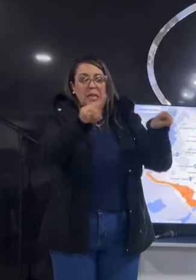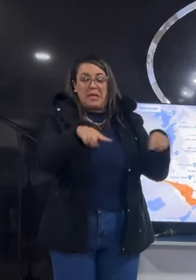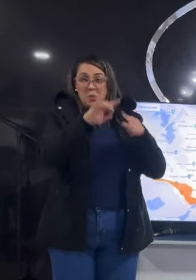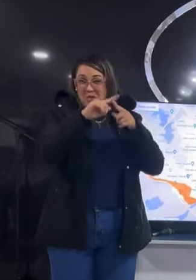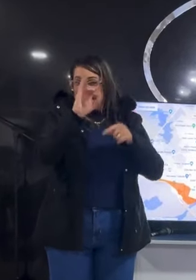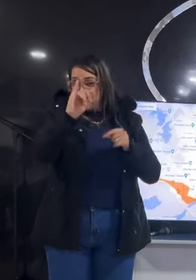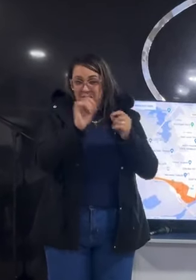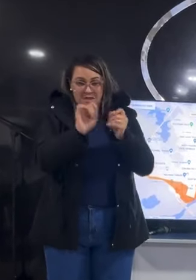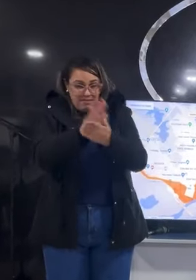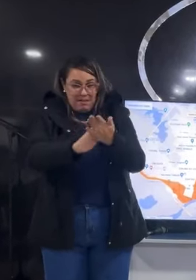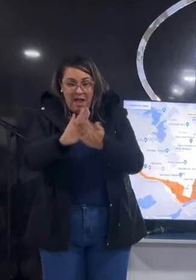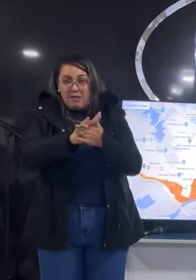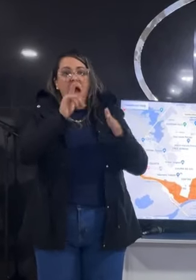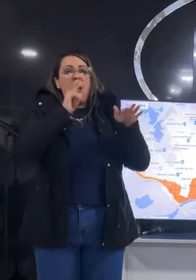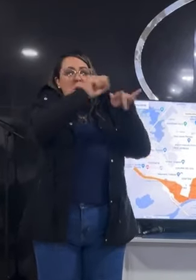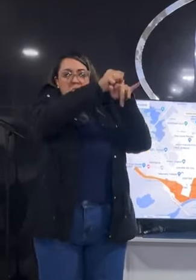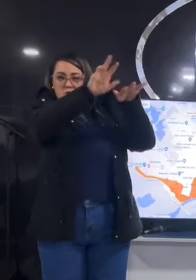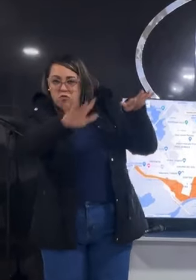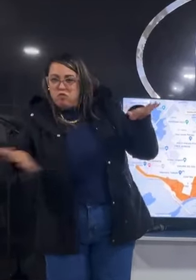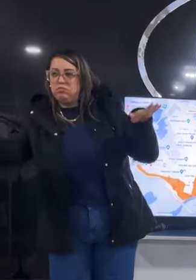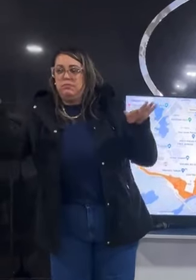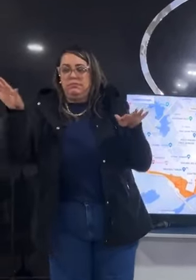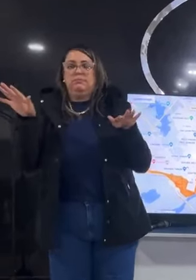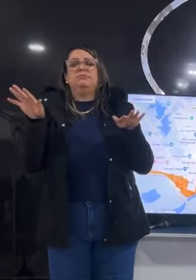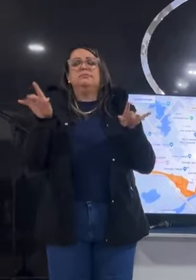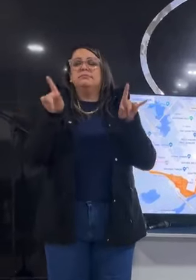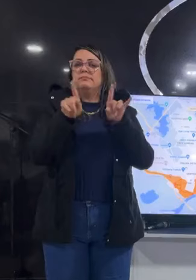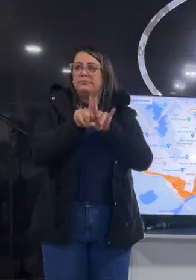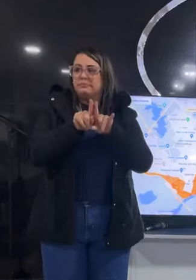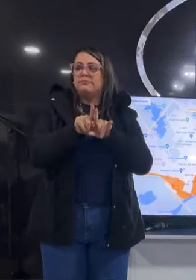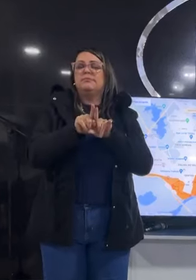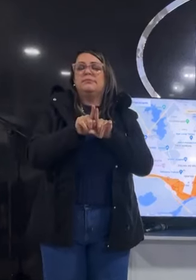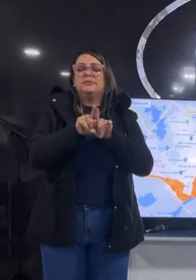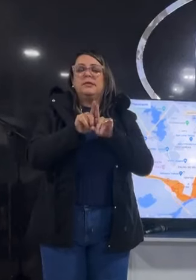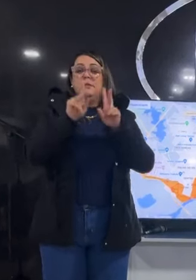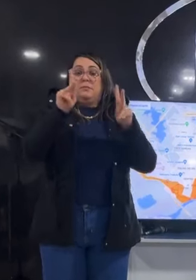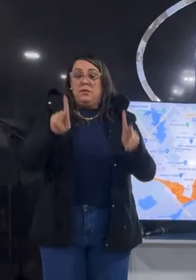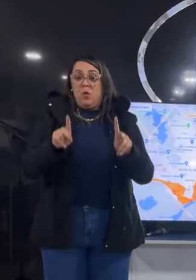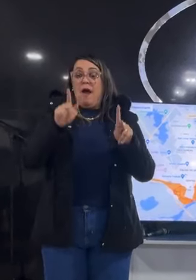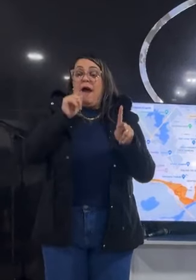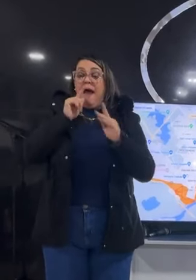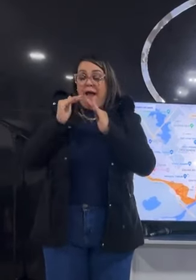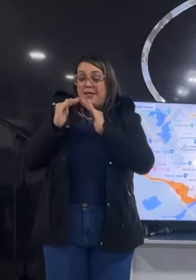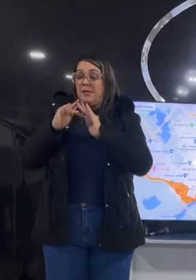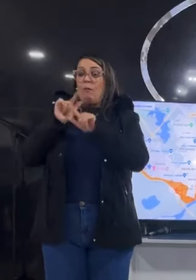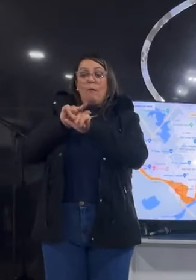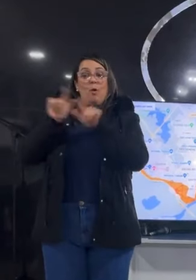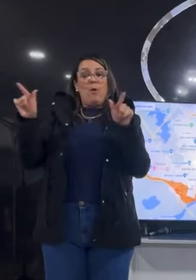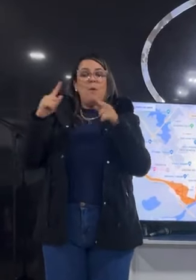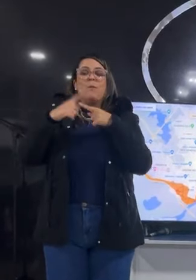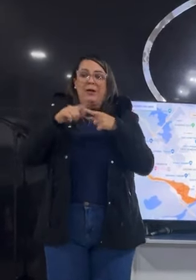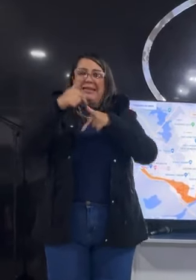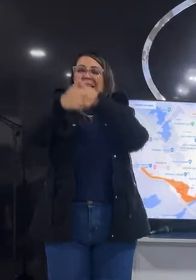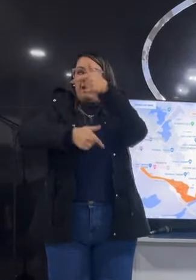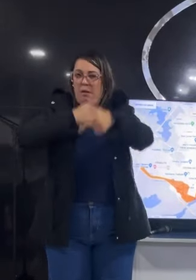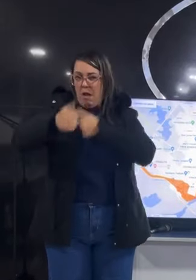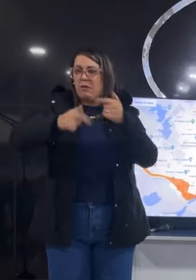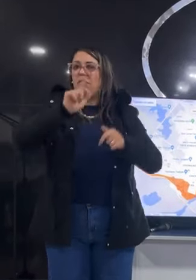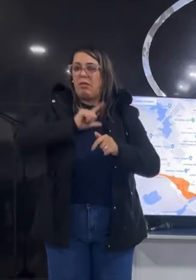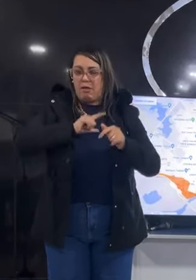alado uma região muito maior ali então muitas pessoas deixaram de ter água nas suas casas graças à aquele trabalho de